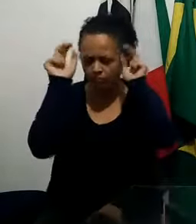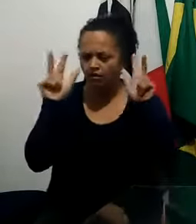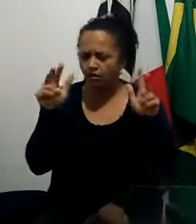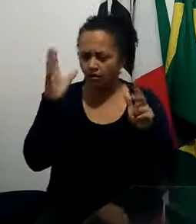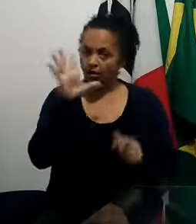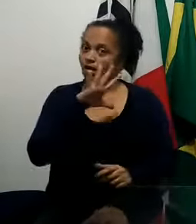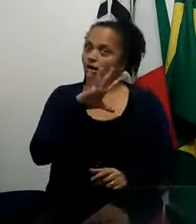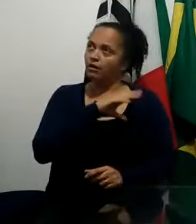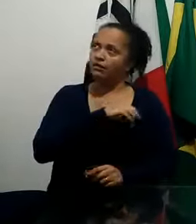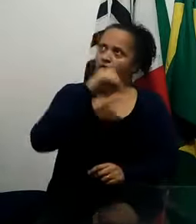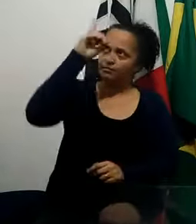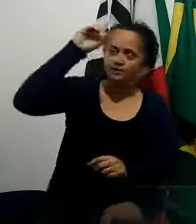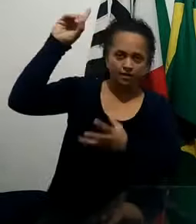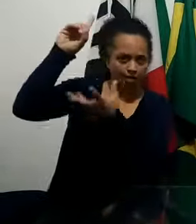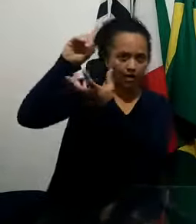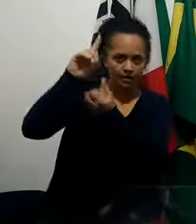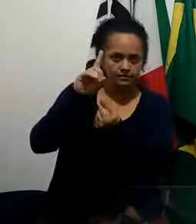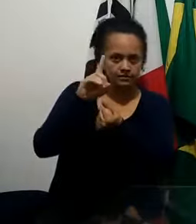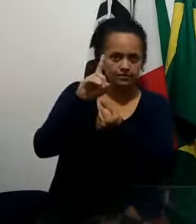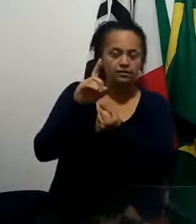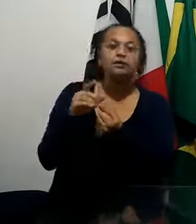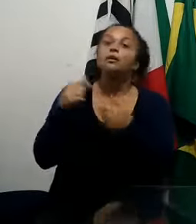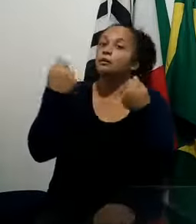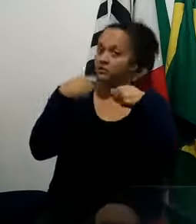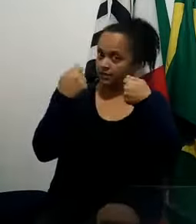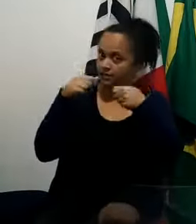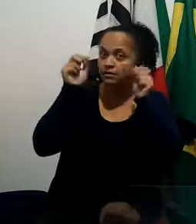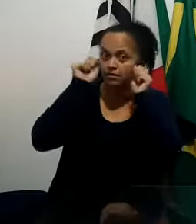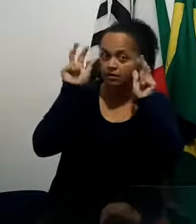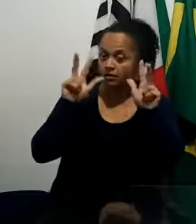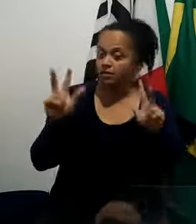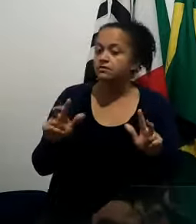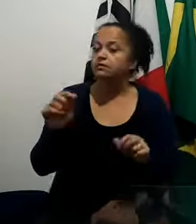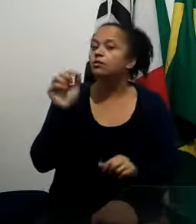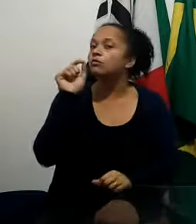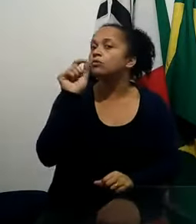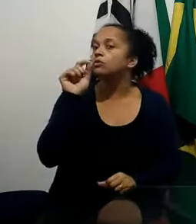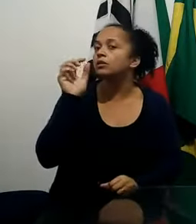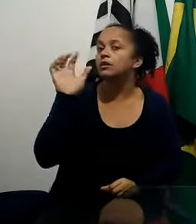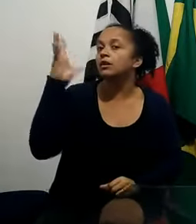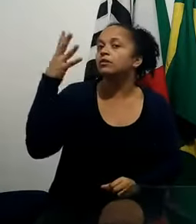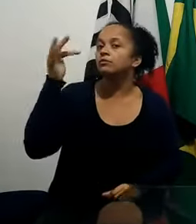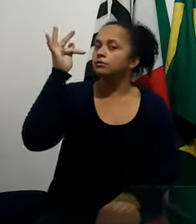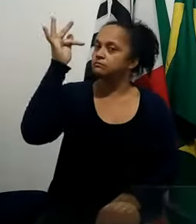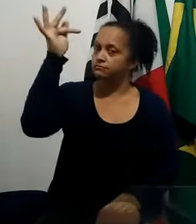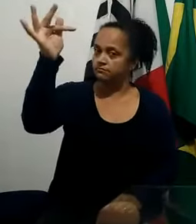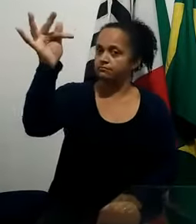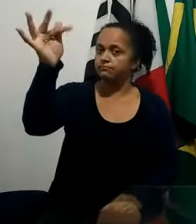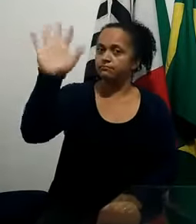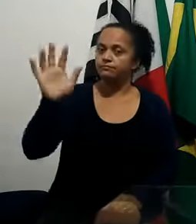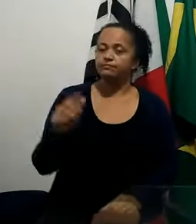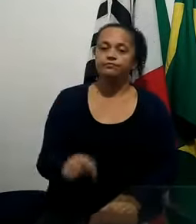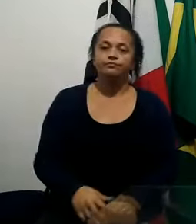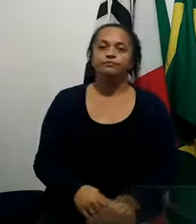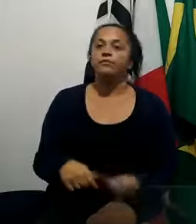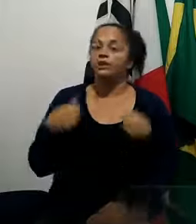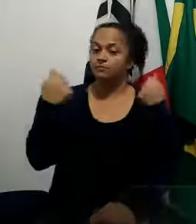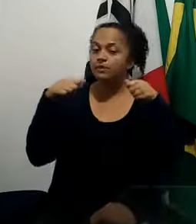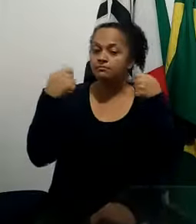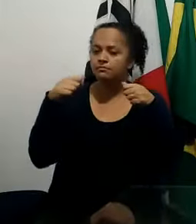nascido de novo, acerca dos próximos acontecimentos proféticos, né? Despertar a